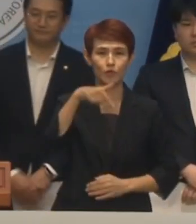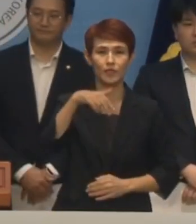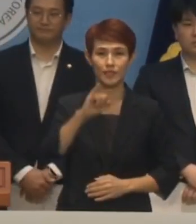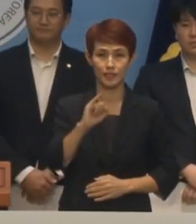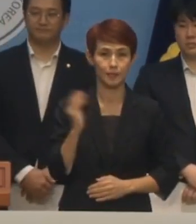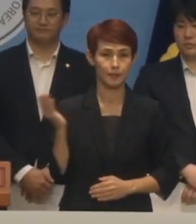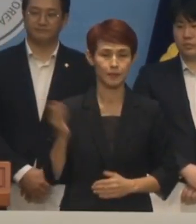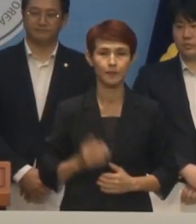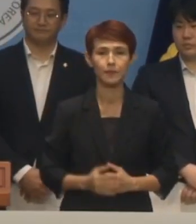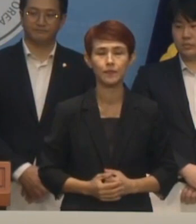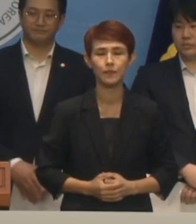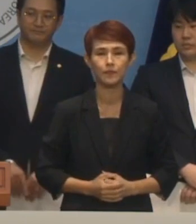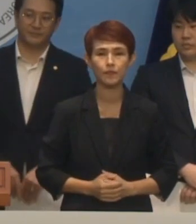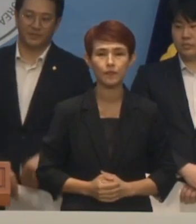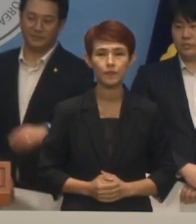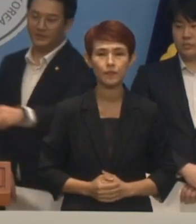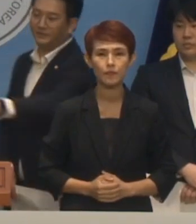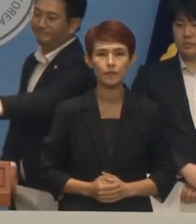합니다.